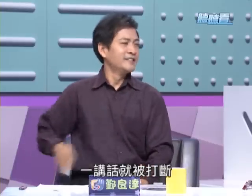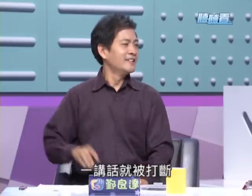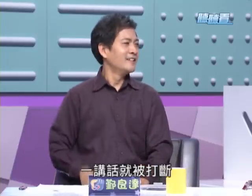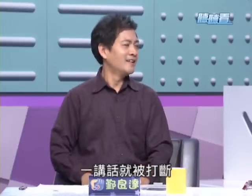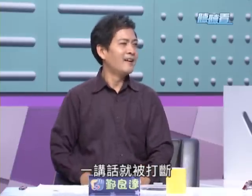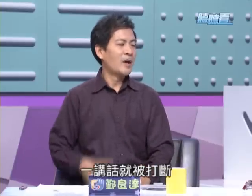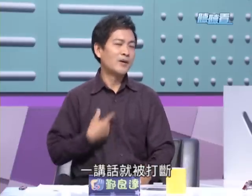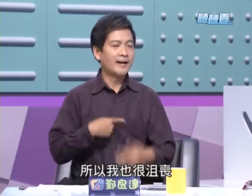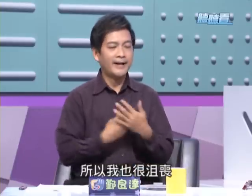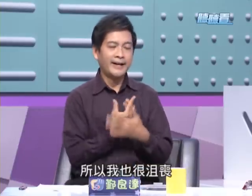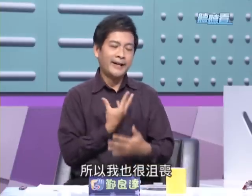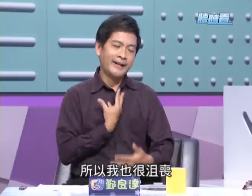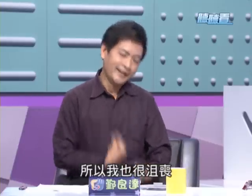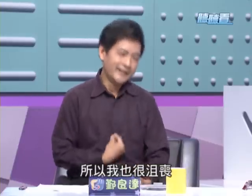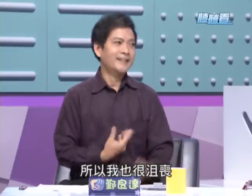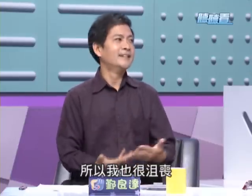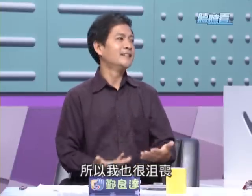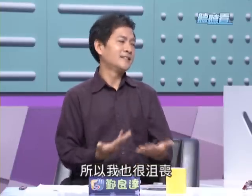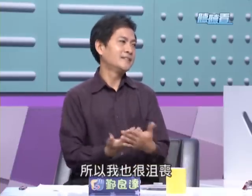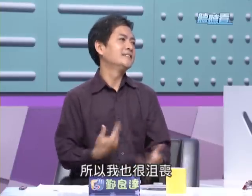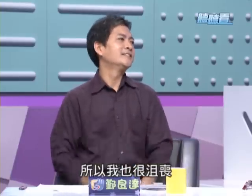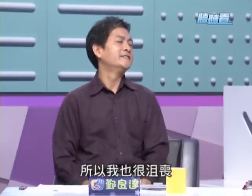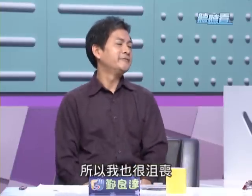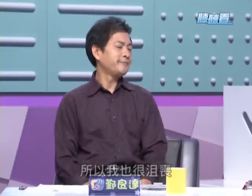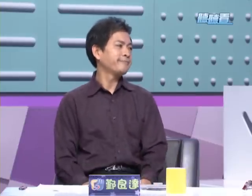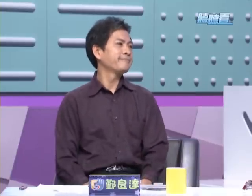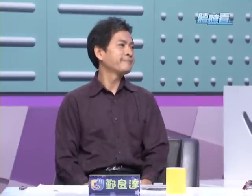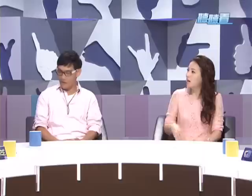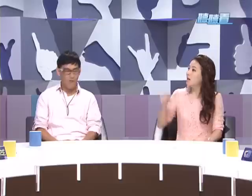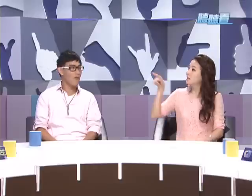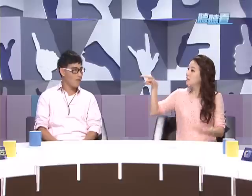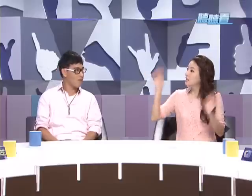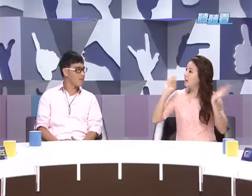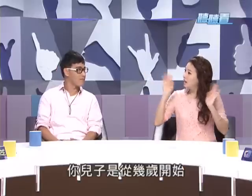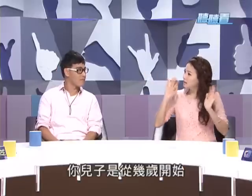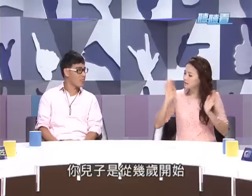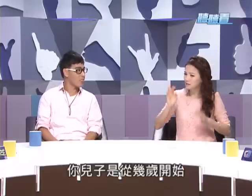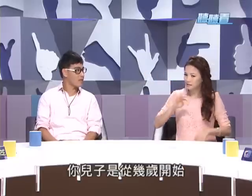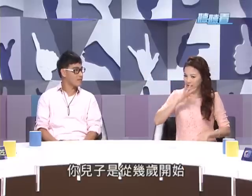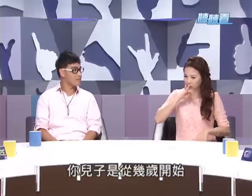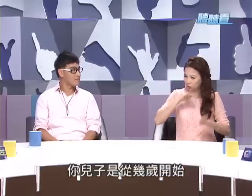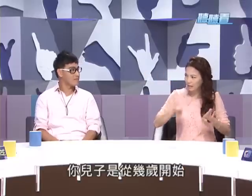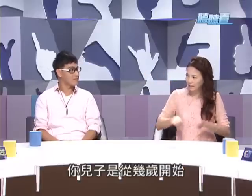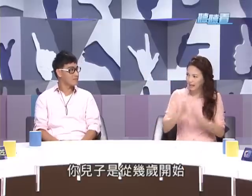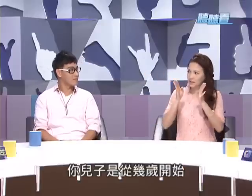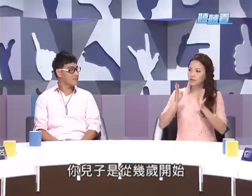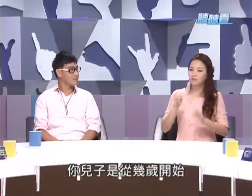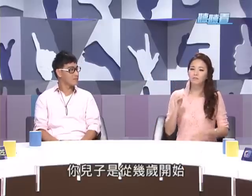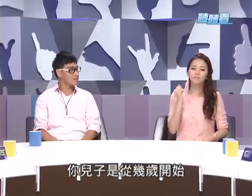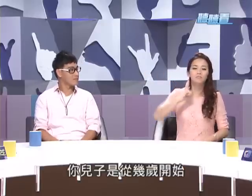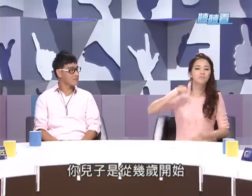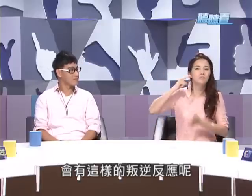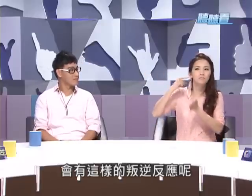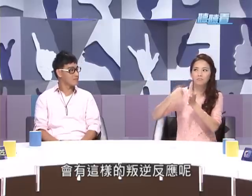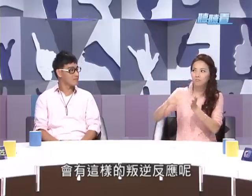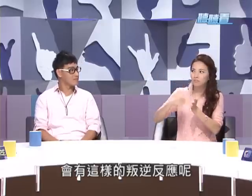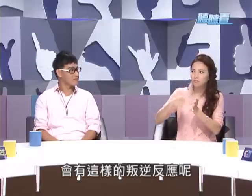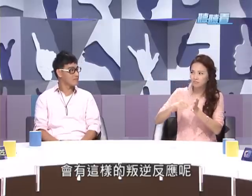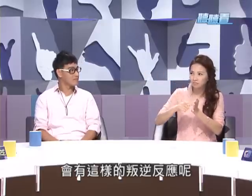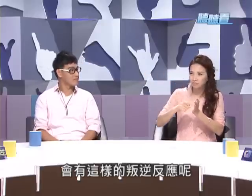断，所以我也很沮丧啊。 你儿子是从几岁开始会有这样的叛逆